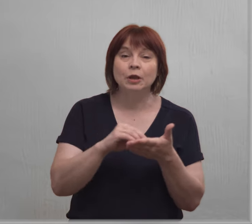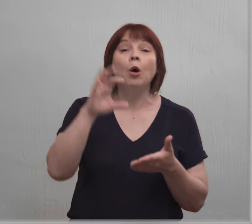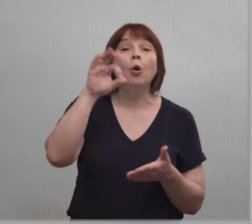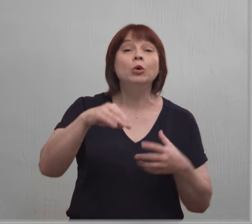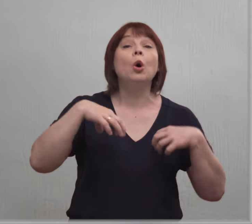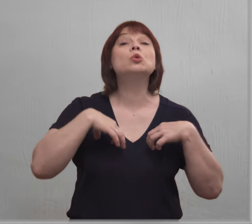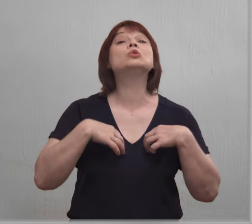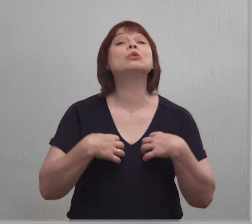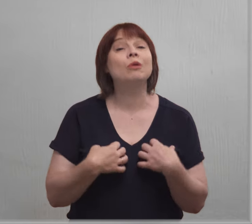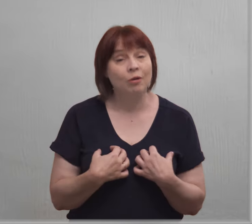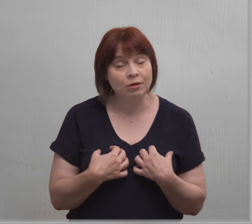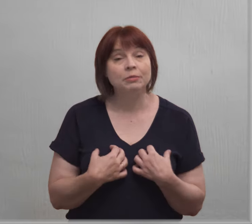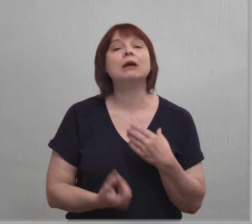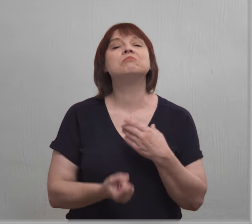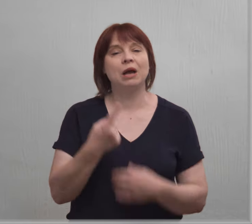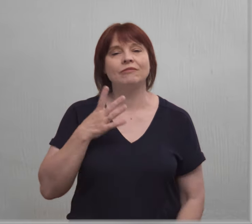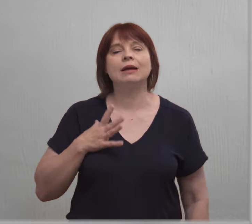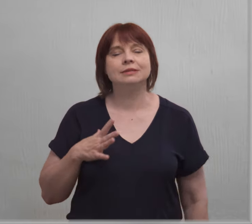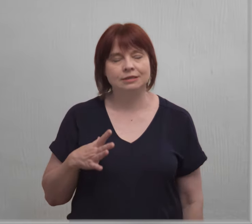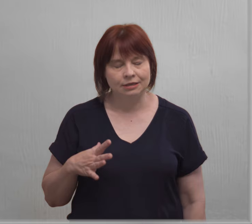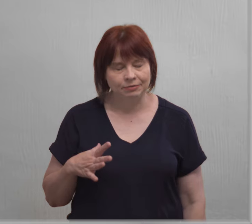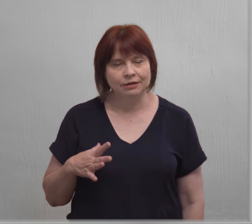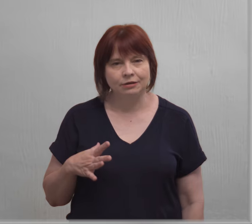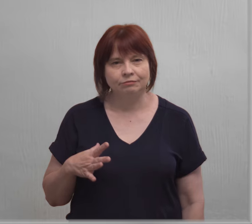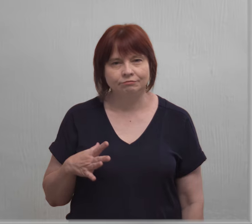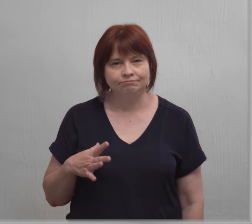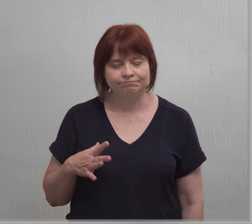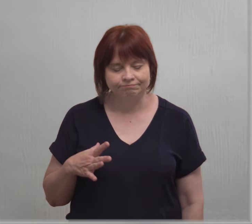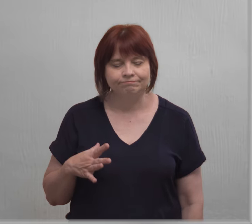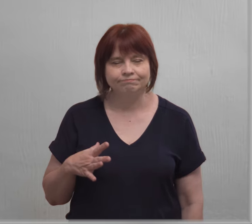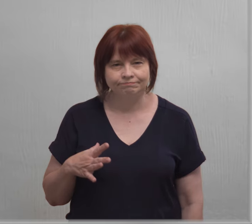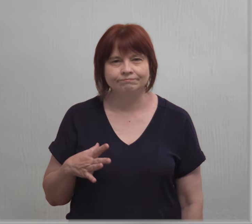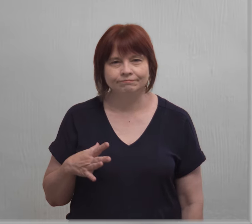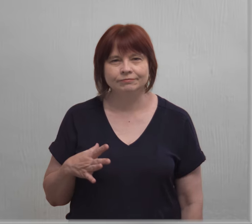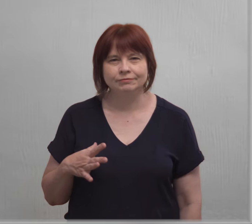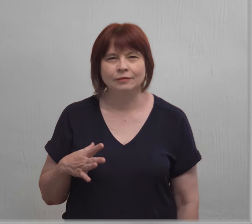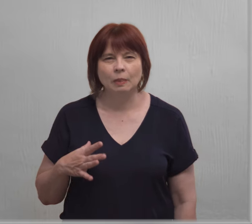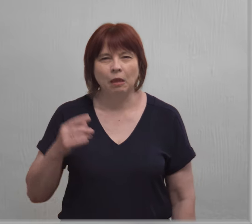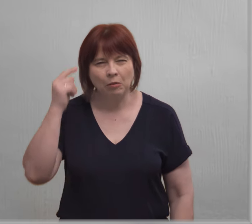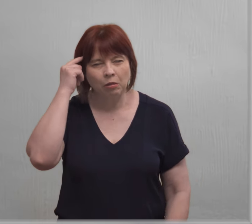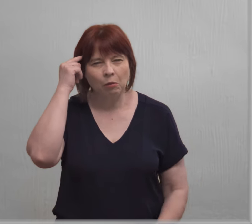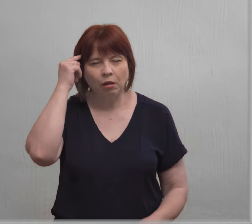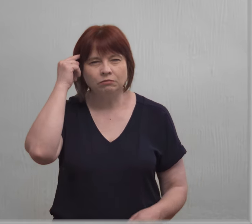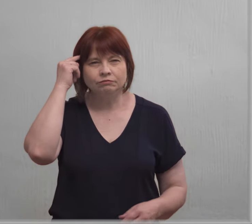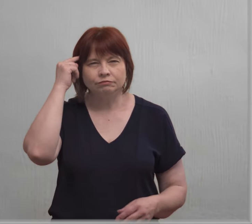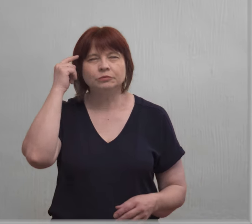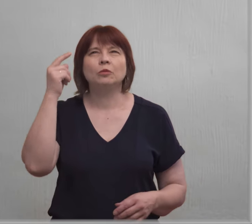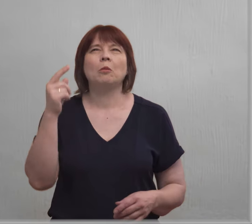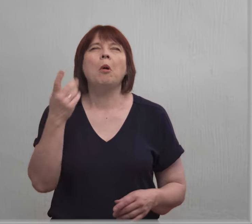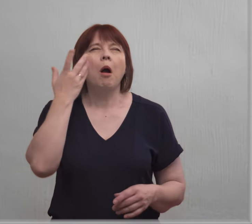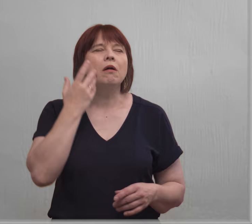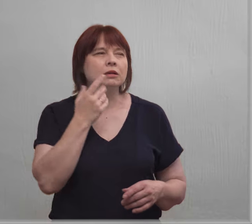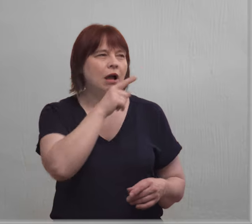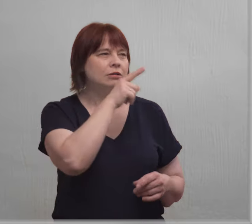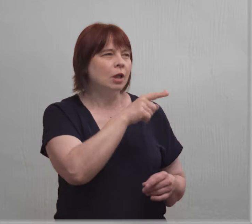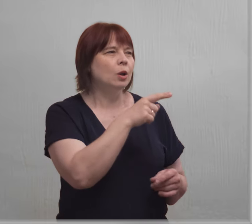происходит терпение. И был такой вопрос такой, вот Духа Святого: Игорь, ты вообще раньше, делая кому-то неприятное, сильно скорбел?